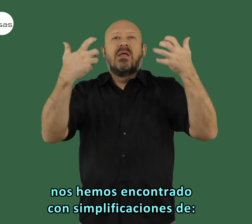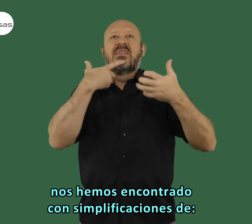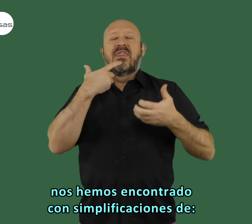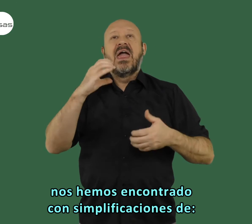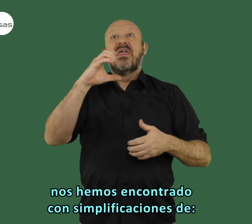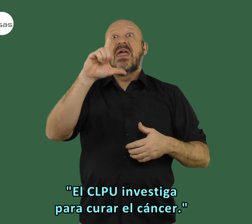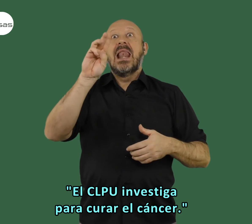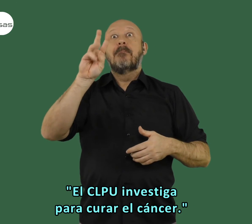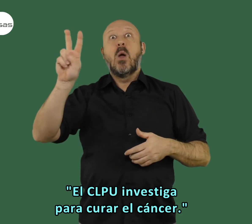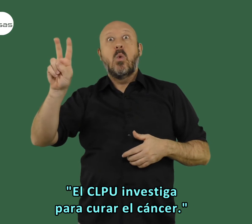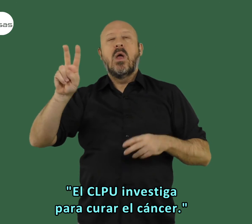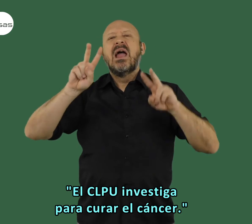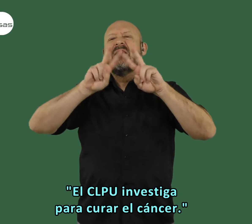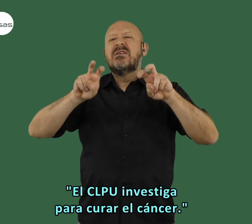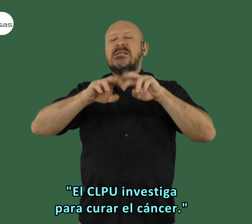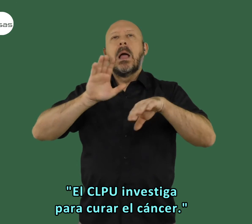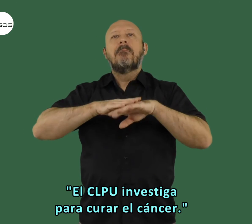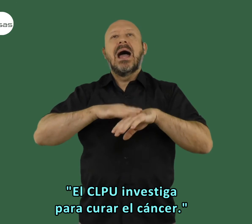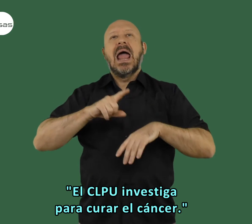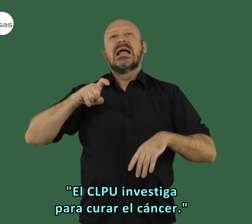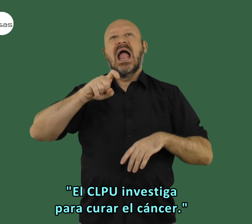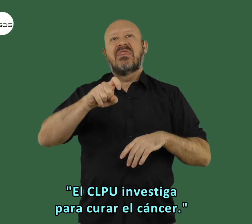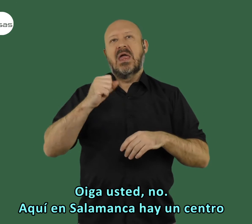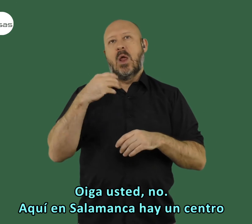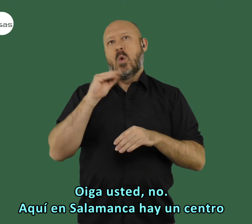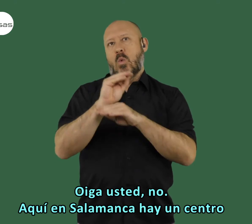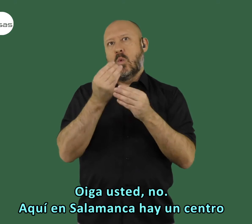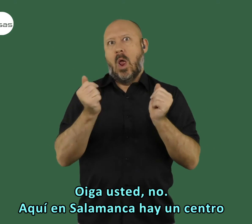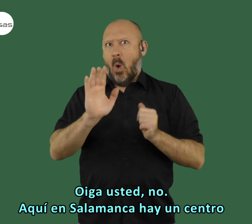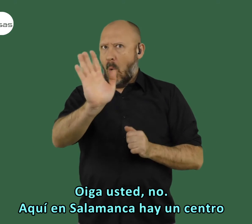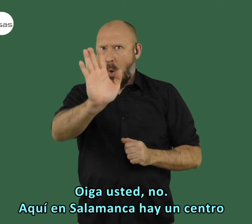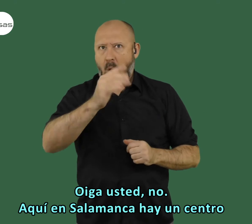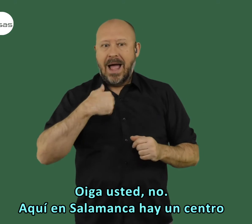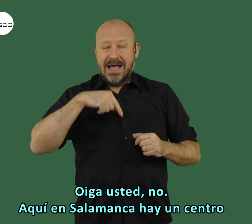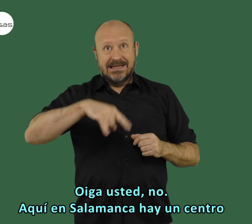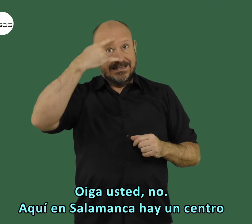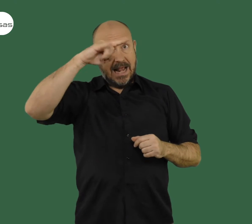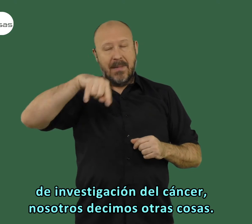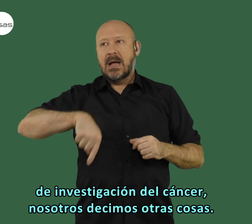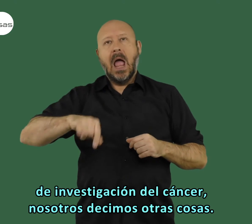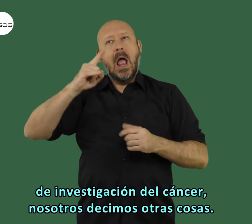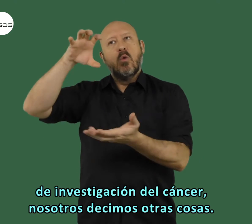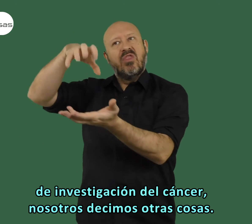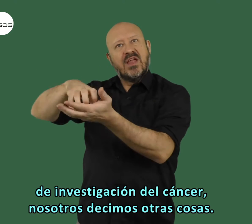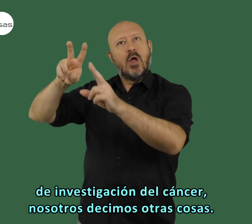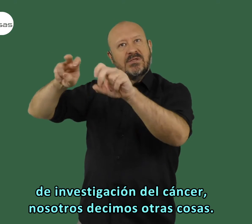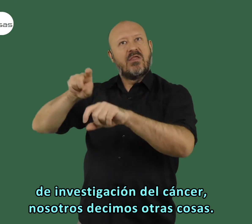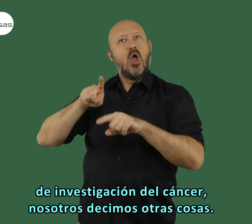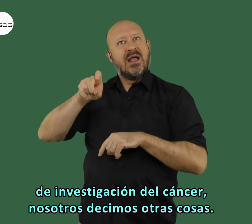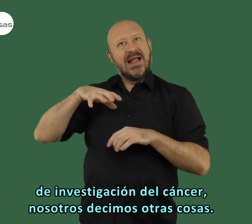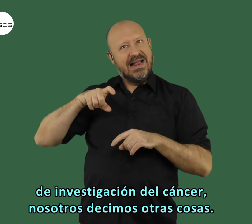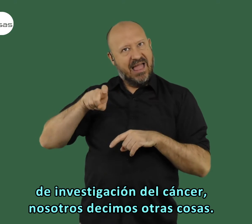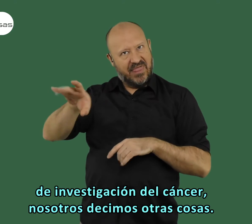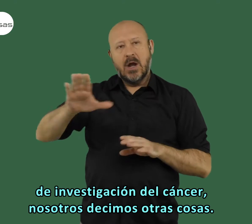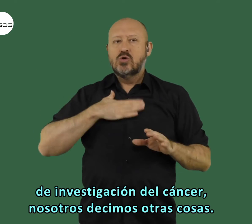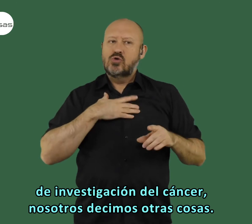con simplificaciones de el CLPU investiga para curar el cáncer. Oiga usted, no, aquí en Salamanca hay un centro de investigación del cáncer,